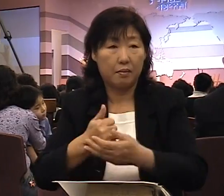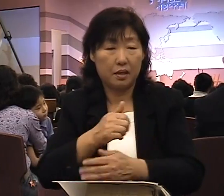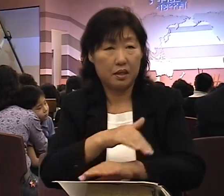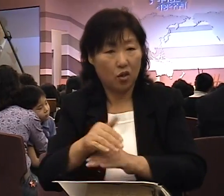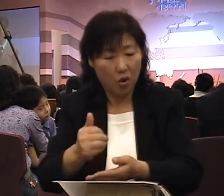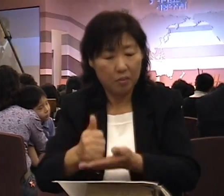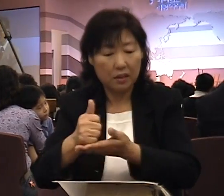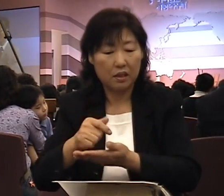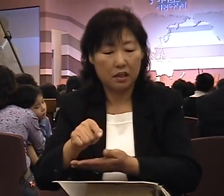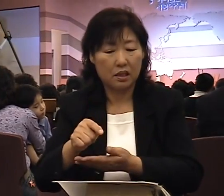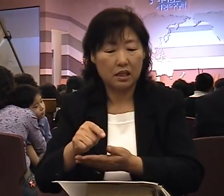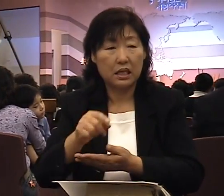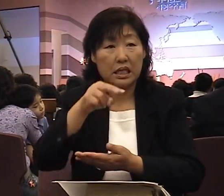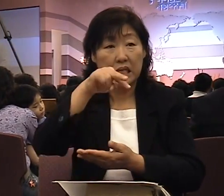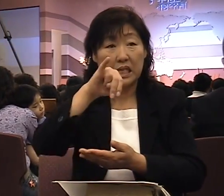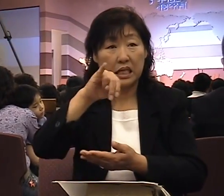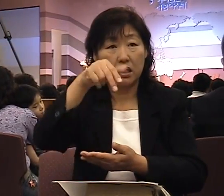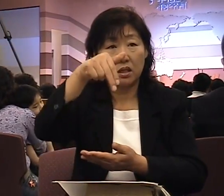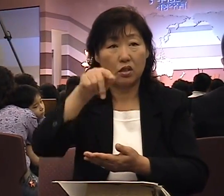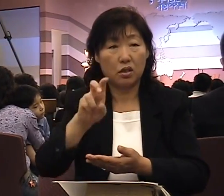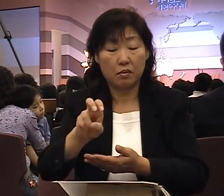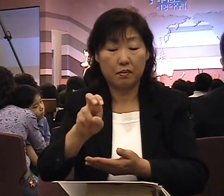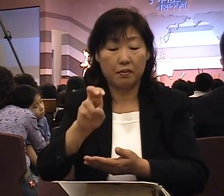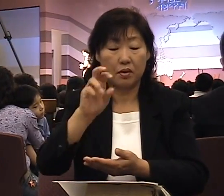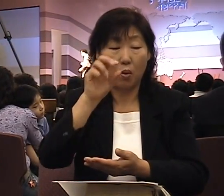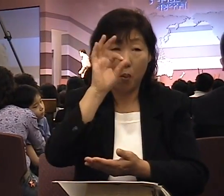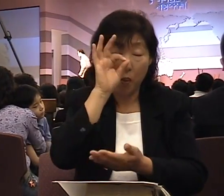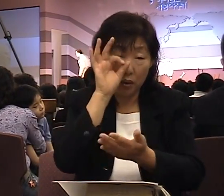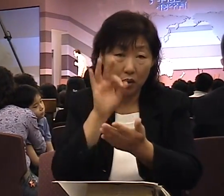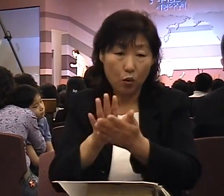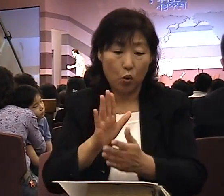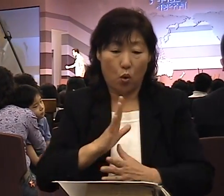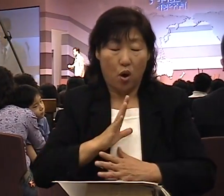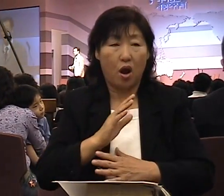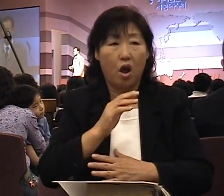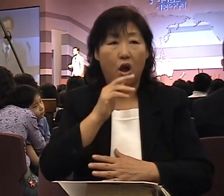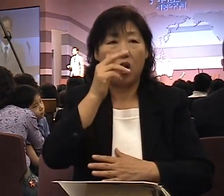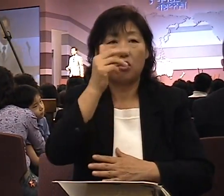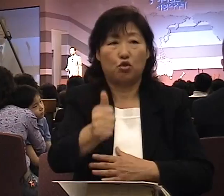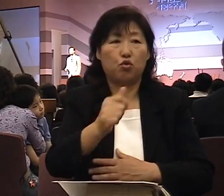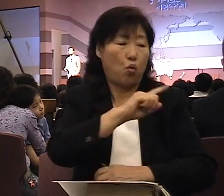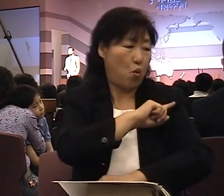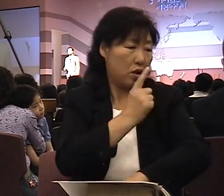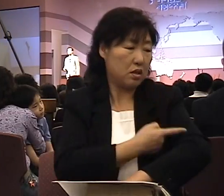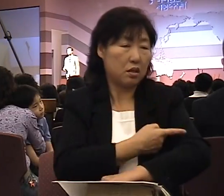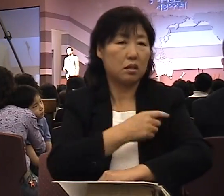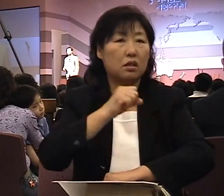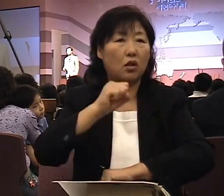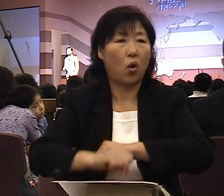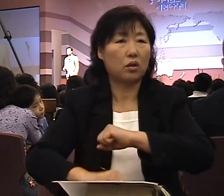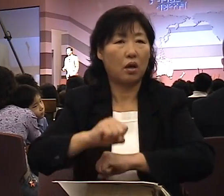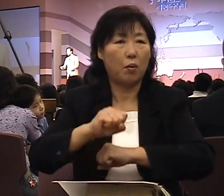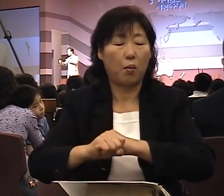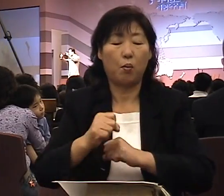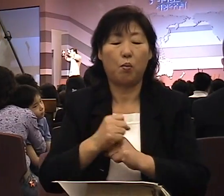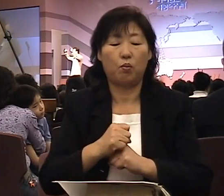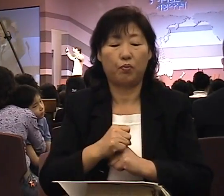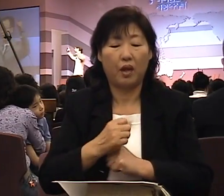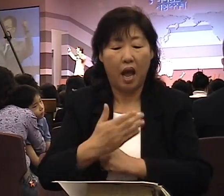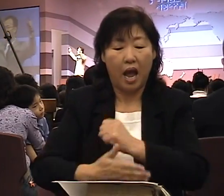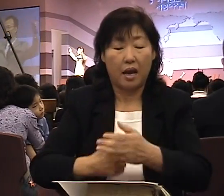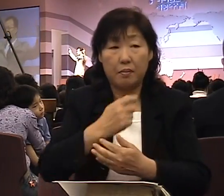이런 시점에서 보았을 때 하나님의 놀라운 은혜, 하나님의 그 주권적인 역사를 우리가